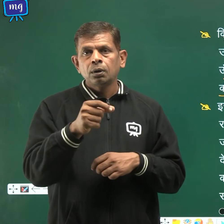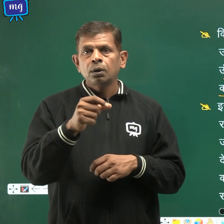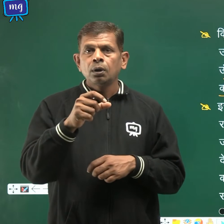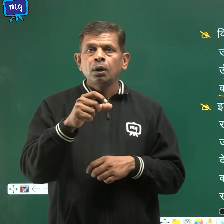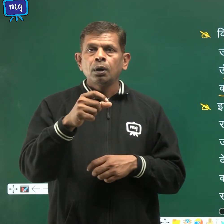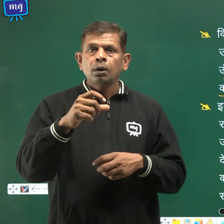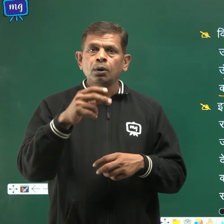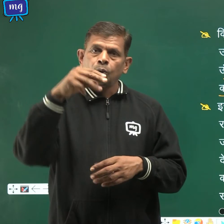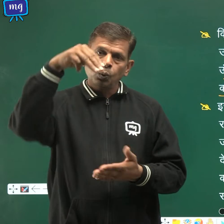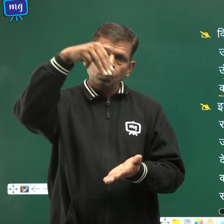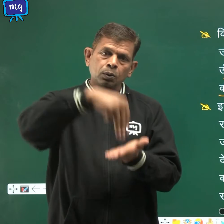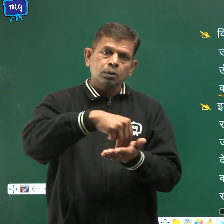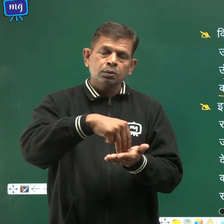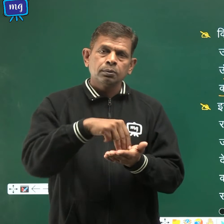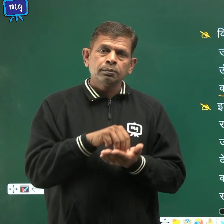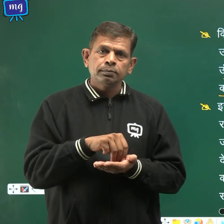स्थापित कर दी जाती है।